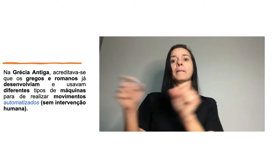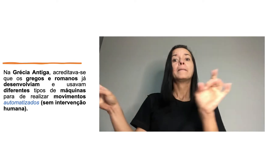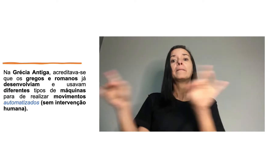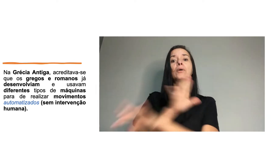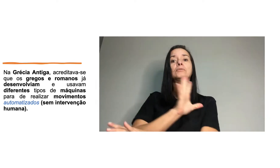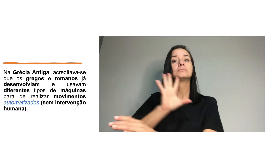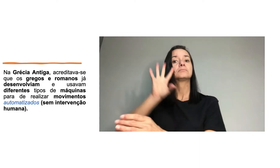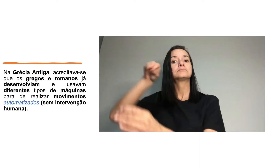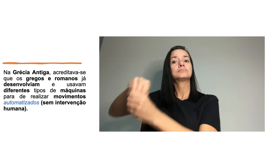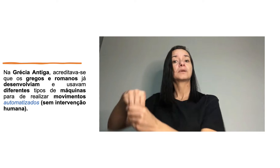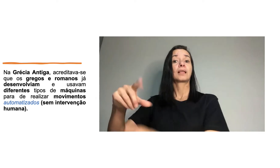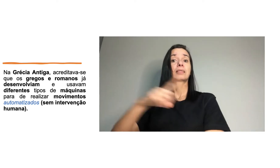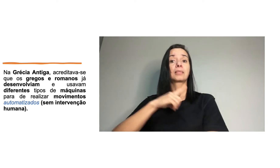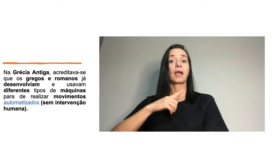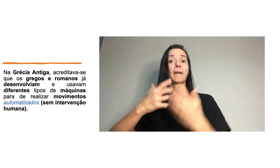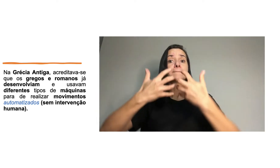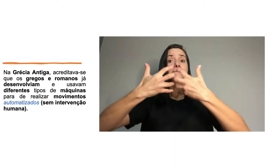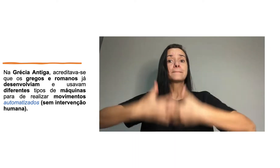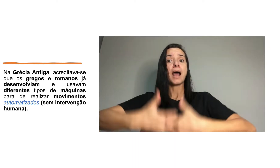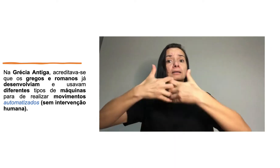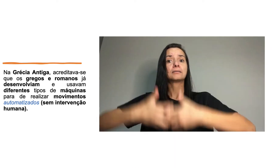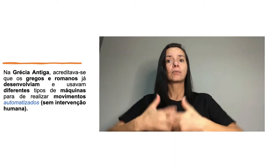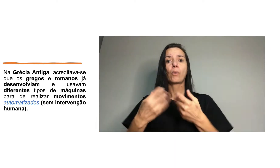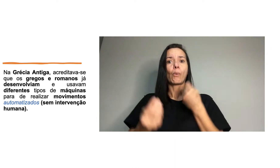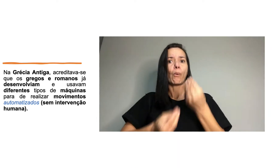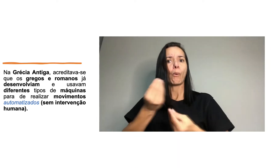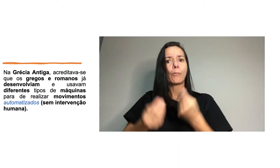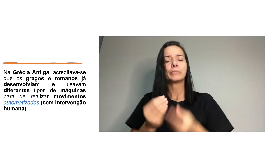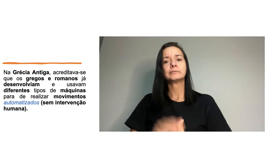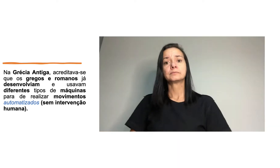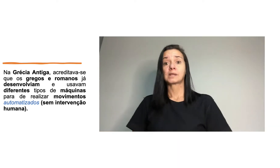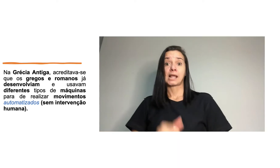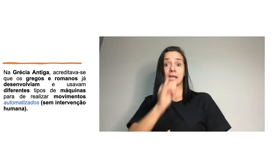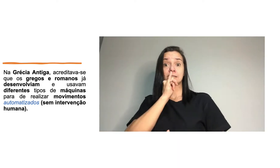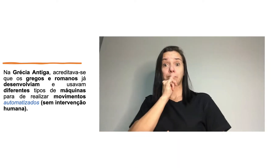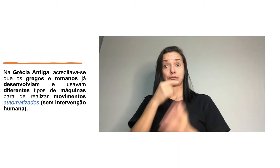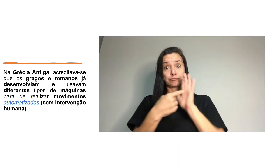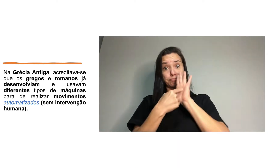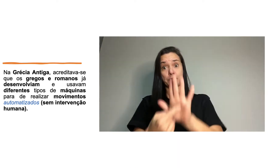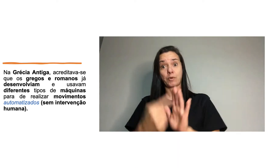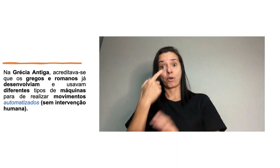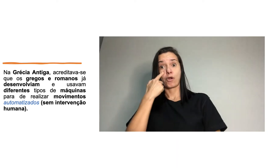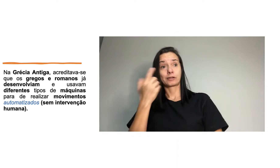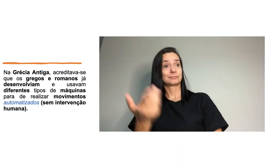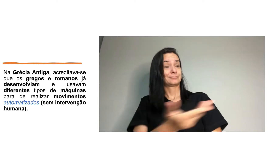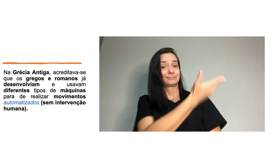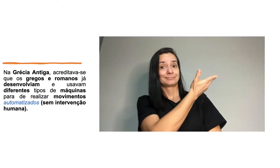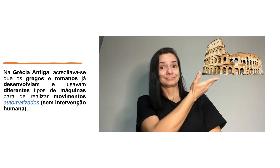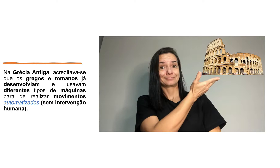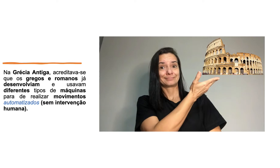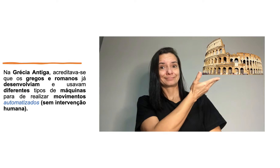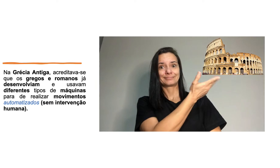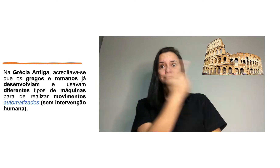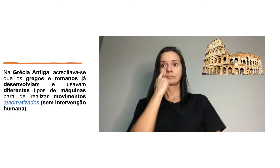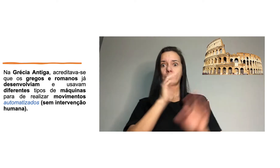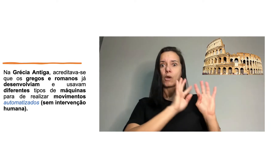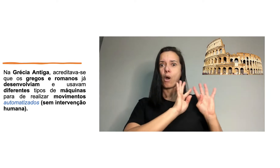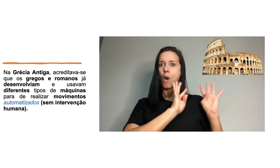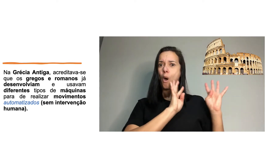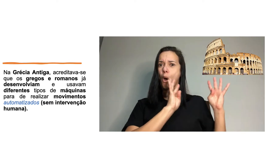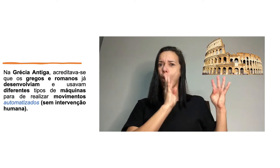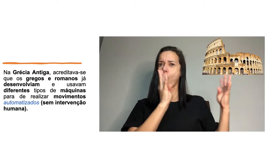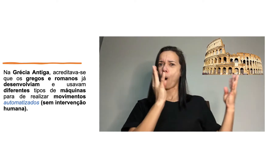Nas construções, utilizavam diversos tipos de máquinas que auxiliavam a realizar